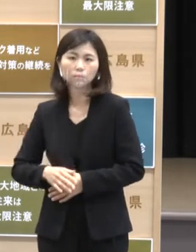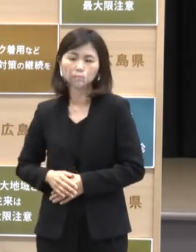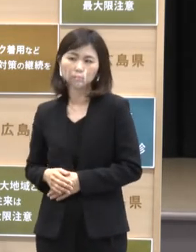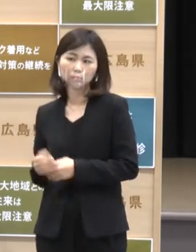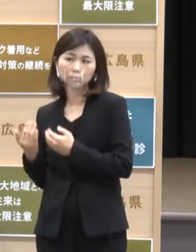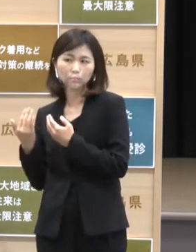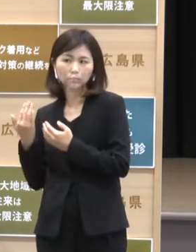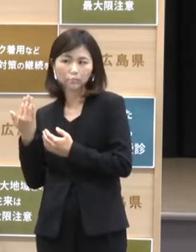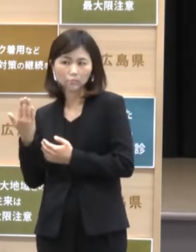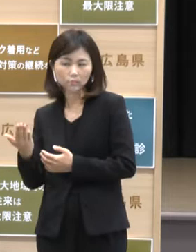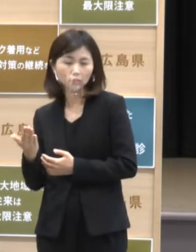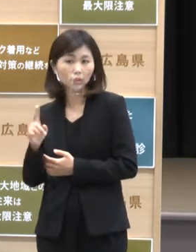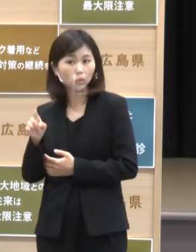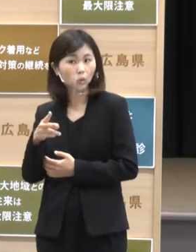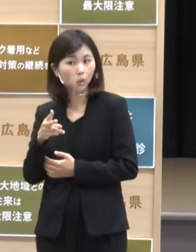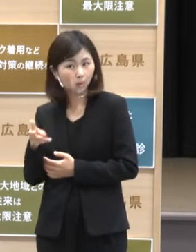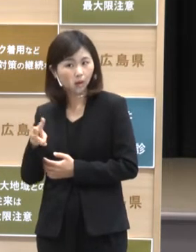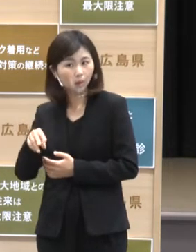か。